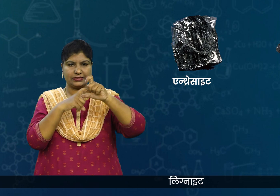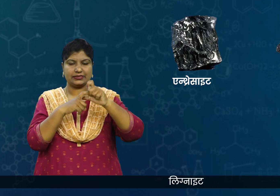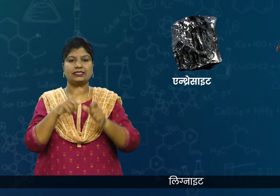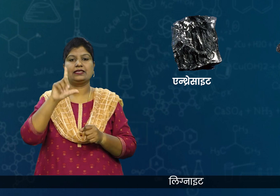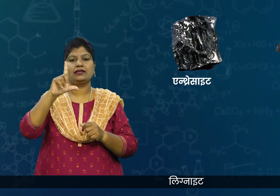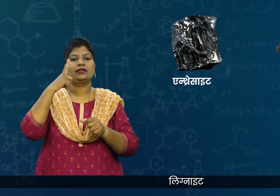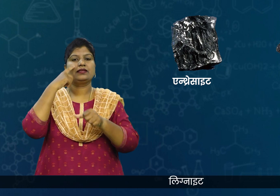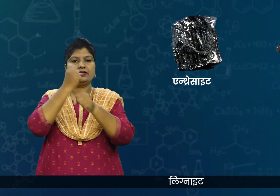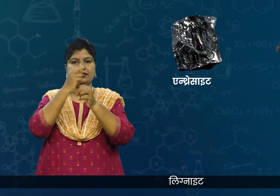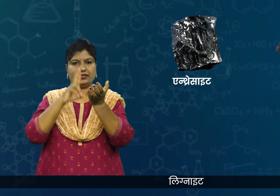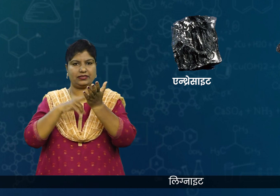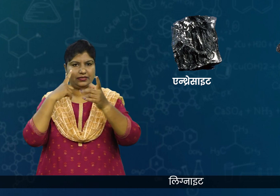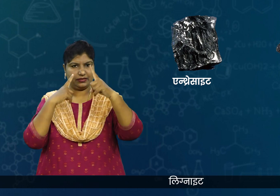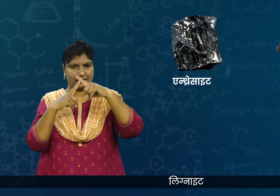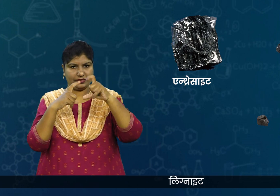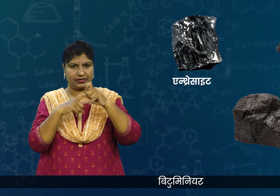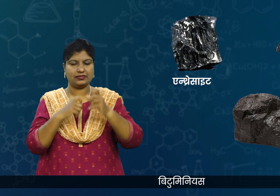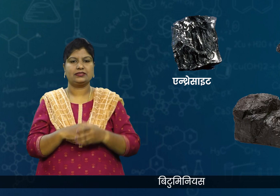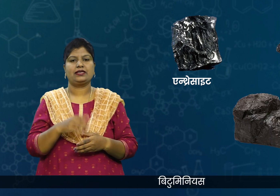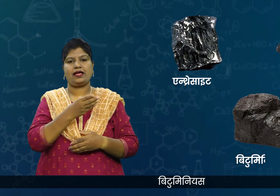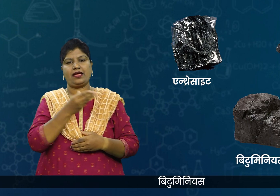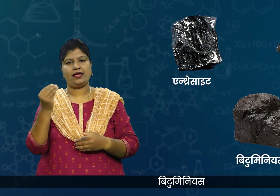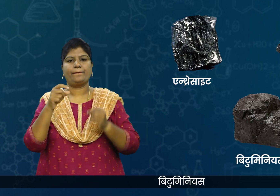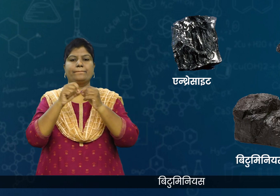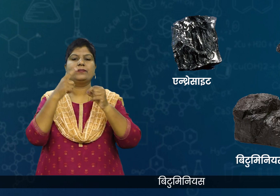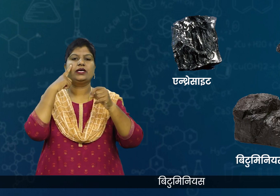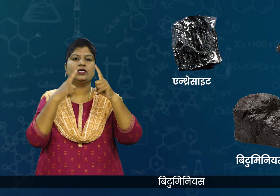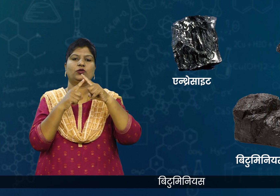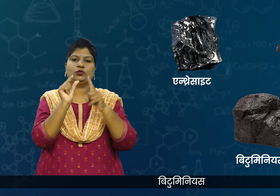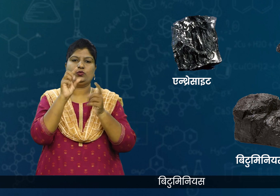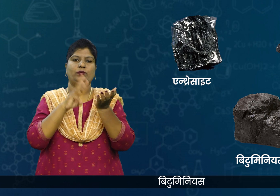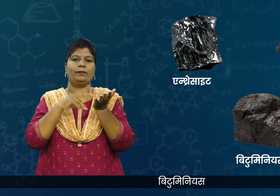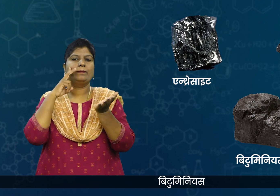दूसरा लिग्नाइट और तीसरा बिटुमिनियस।